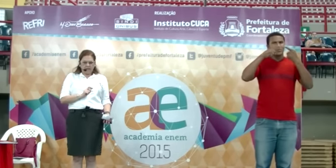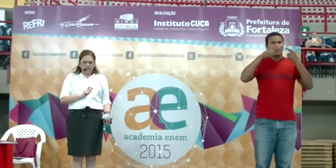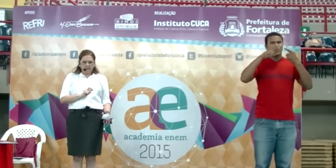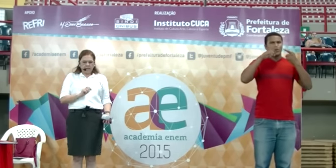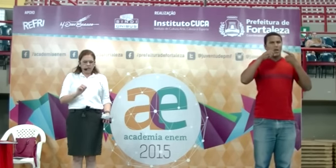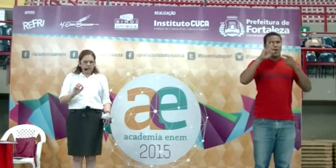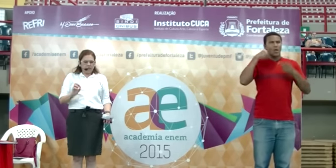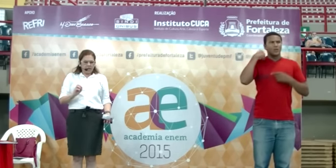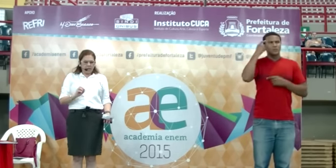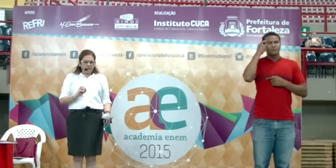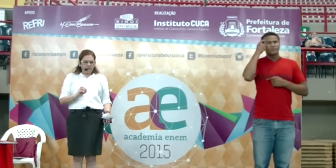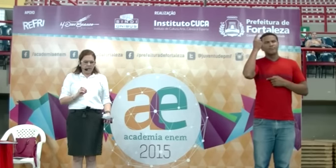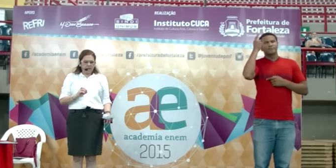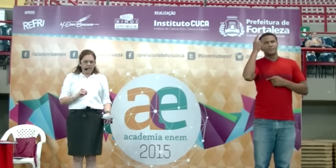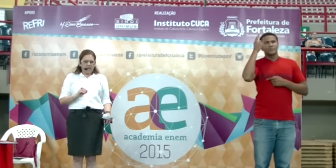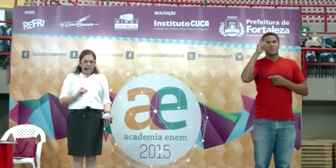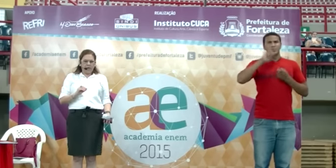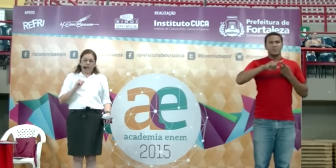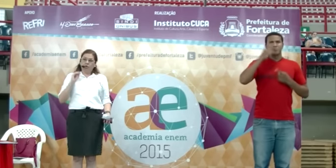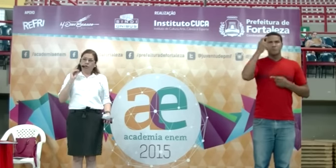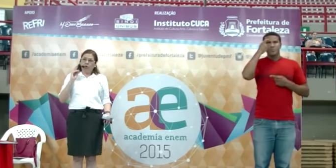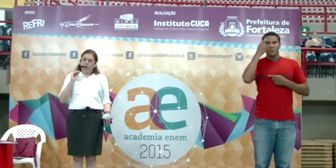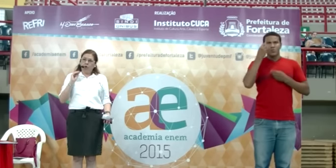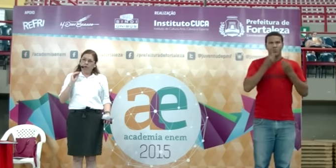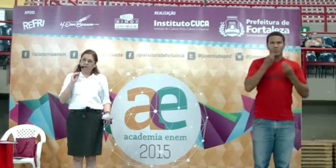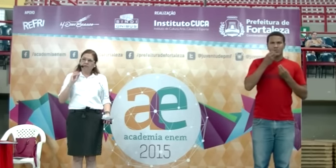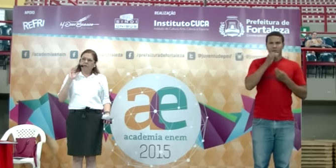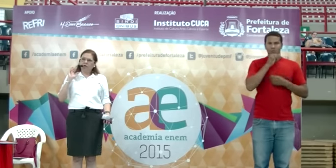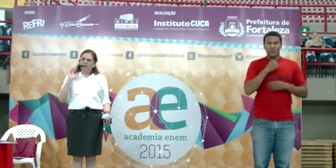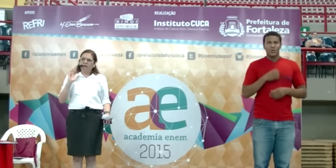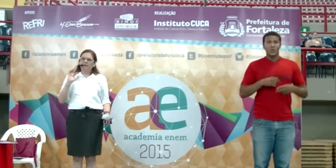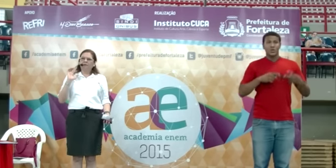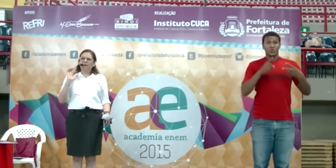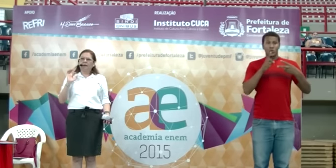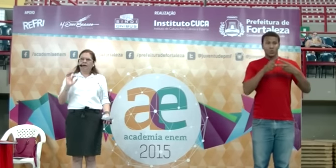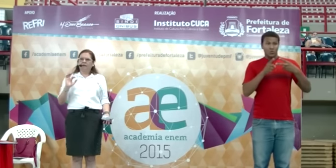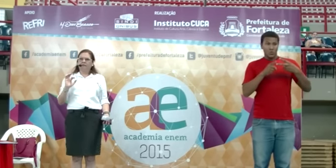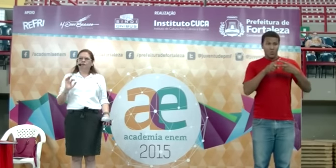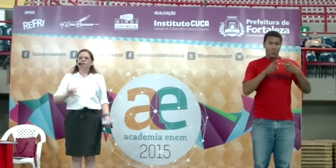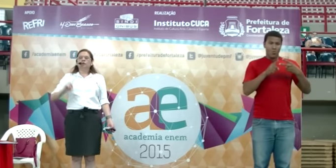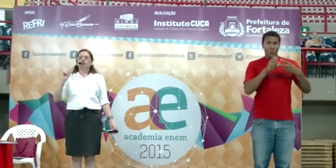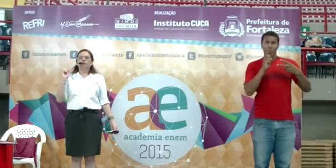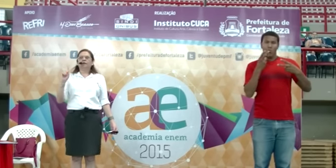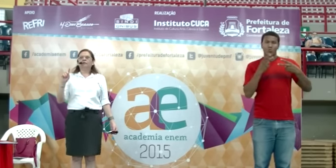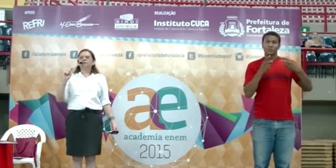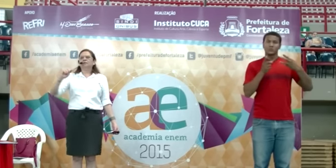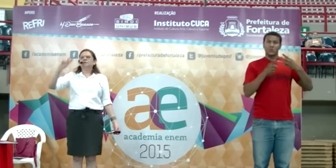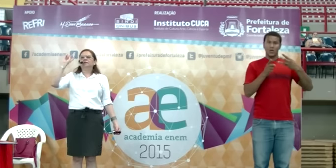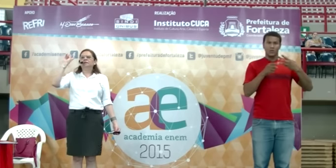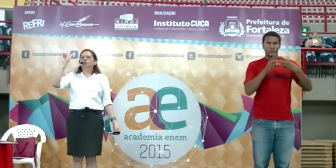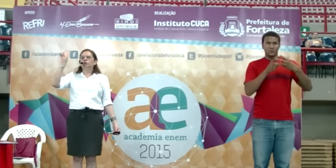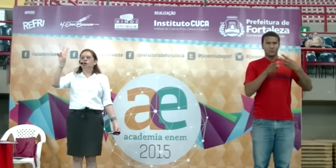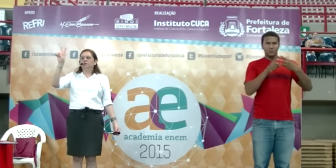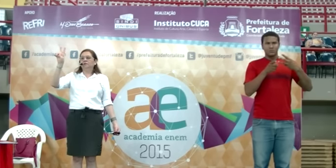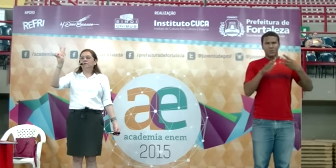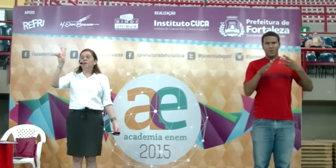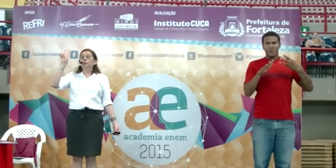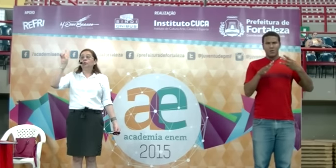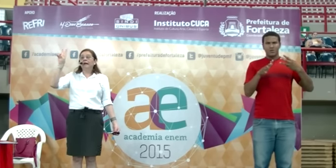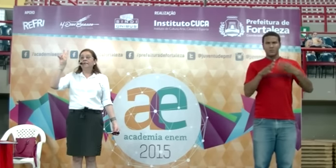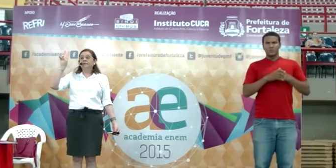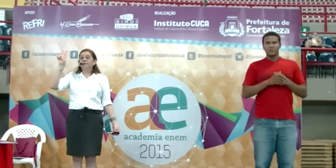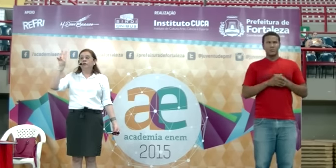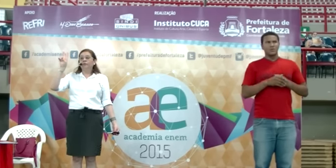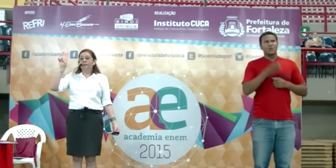suas ideias. Sugerimos que você elabore 2 ou 3 parágrafos. Eu gostaria que vocês fizessem